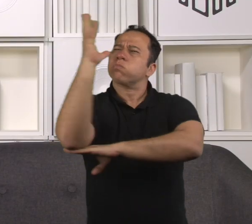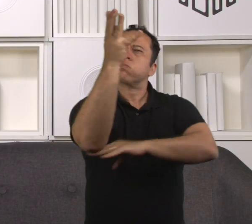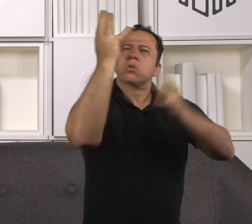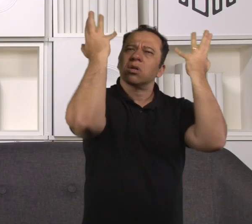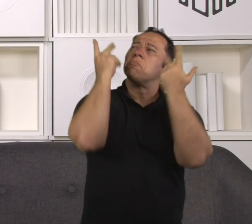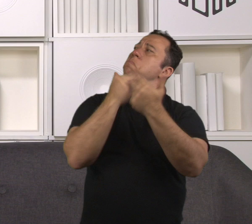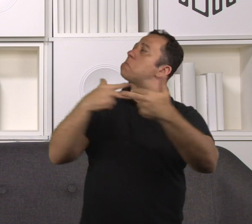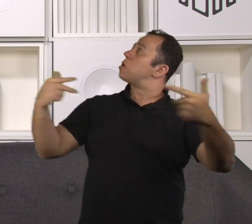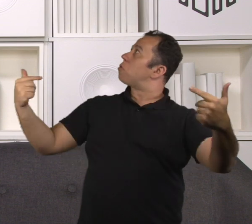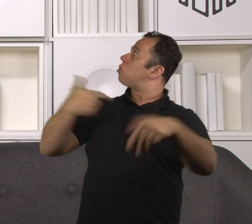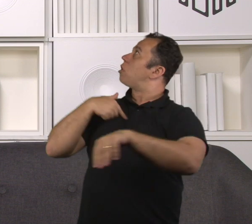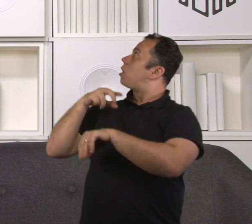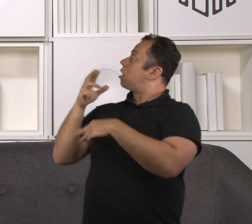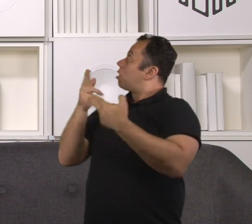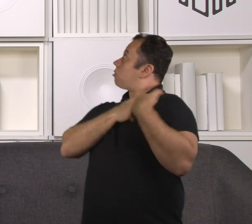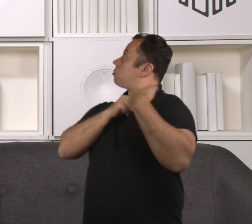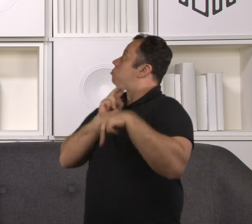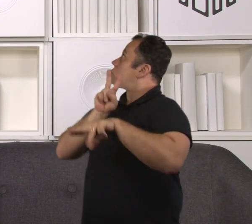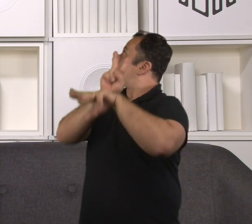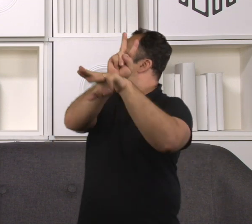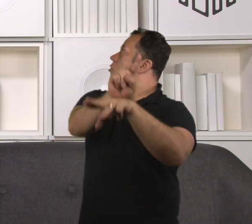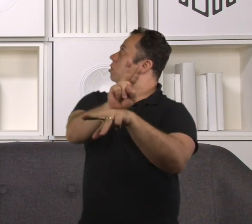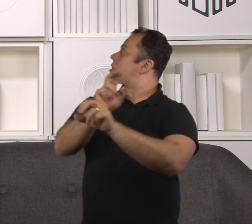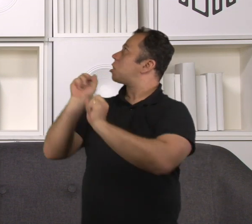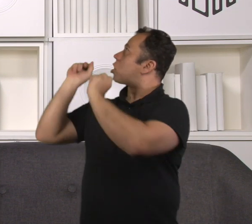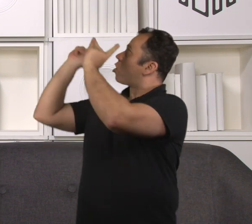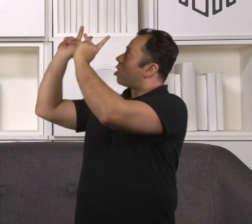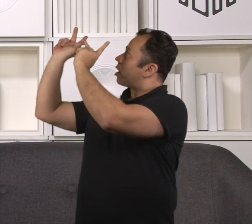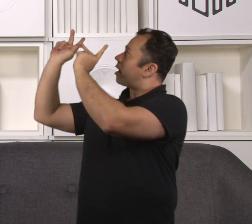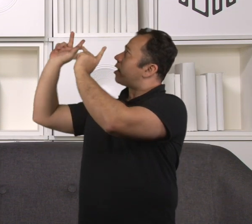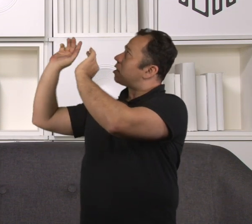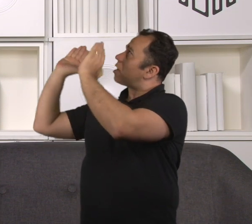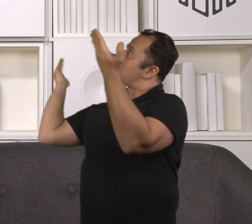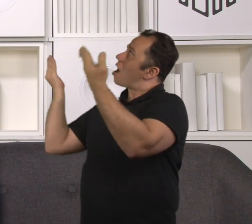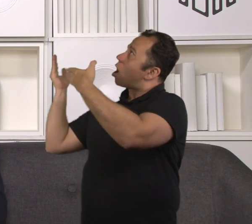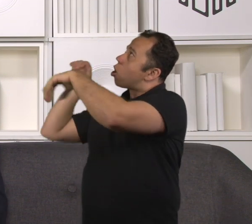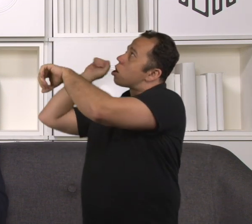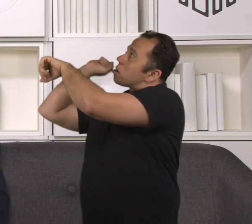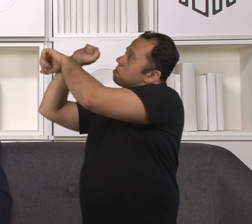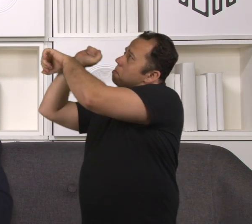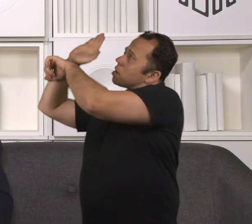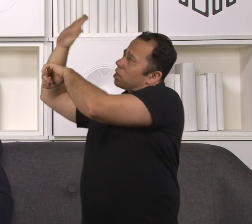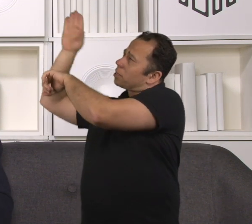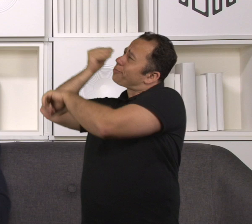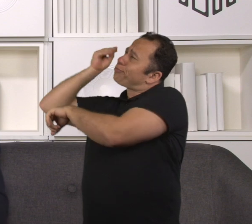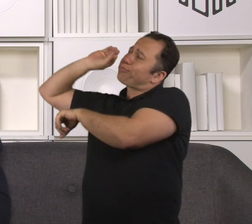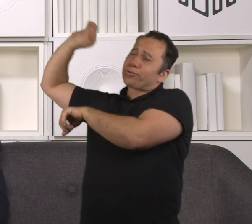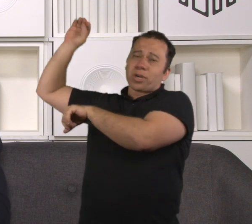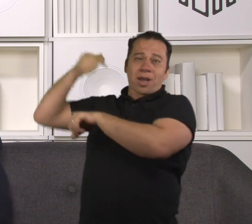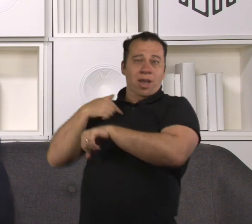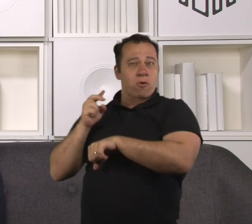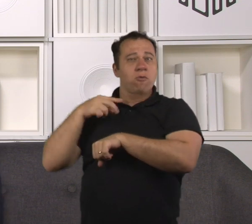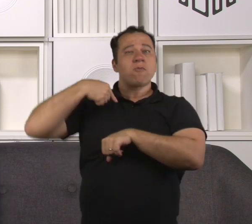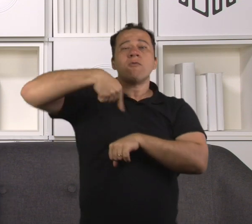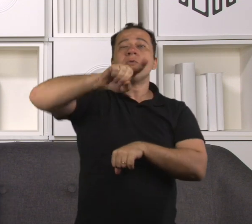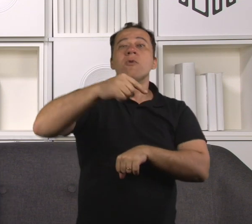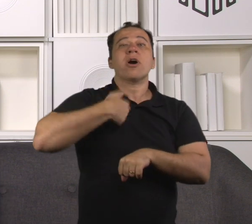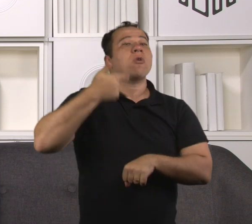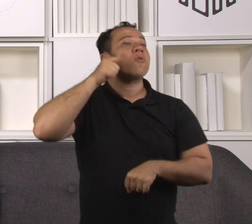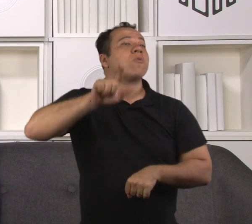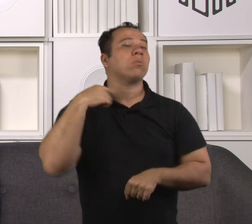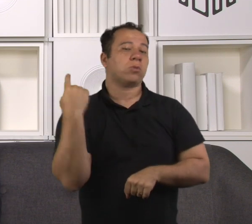capacidade. E a Bíblia no Gênesis está informando para nós que Deus disse assim para o ser humano, no dia em que